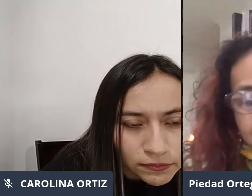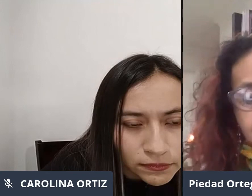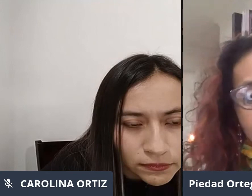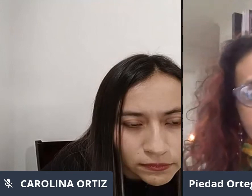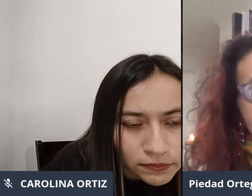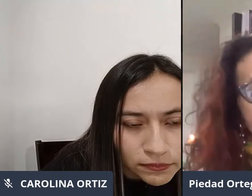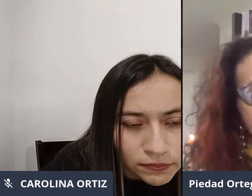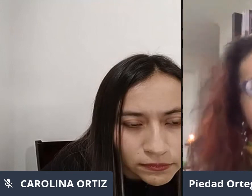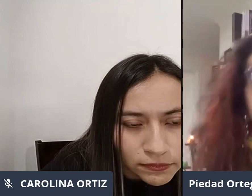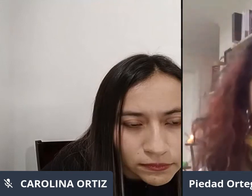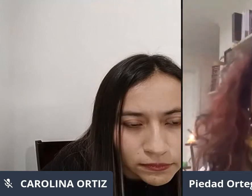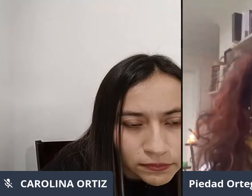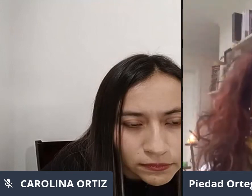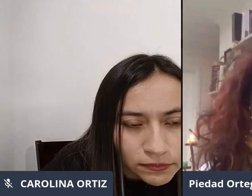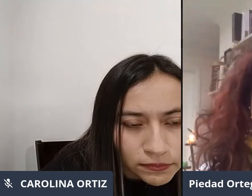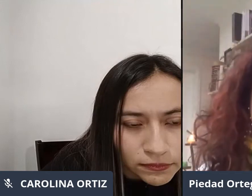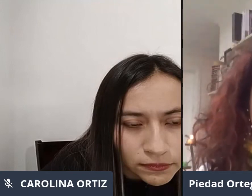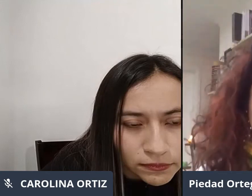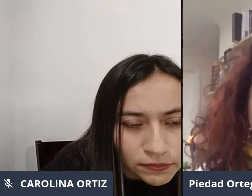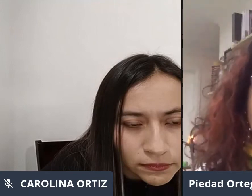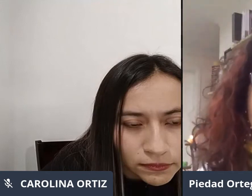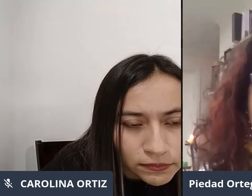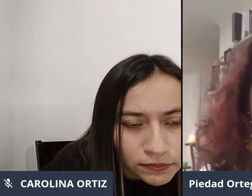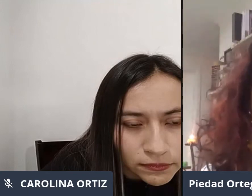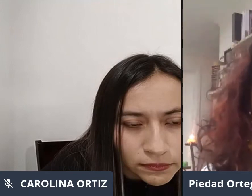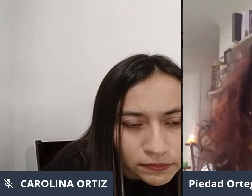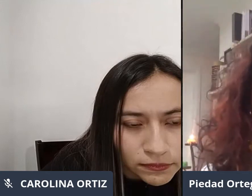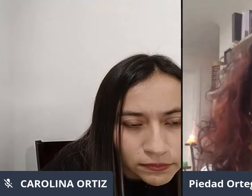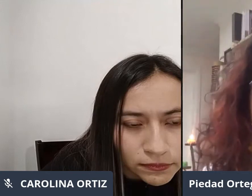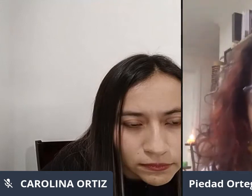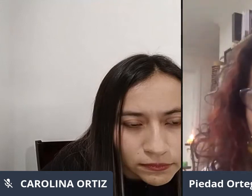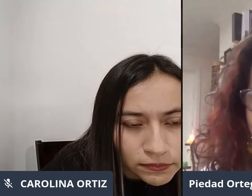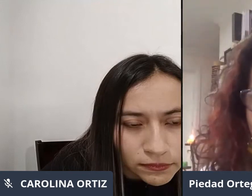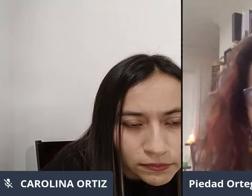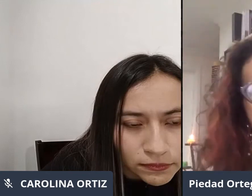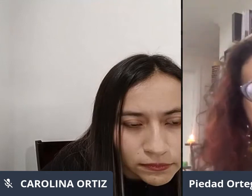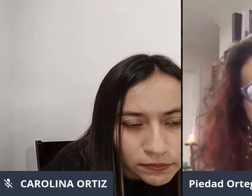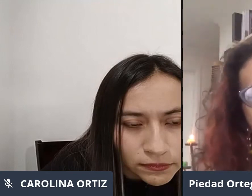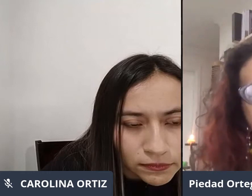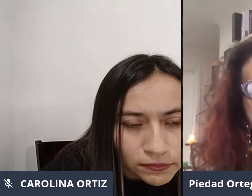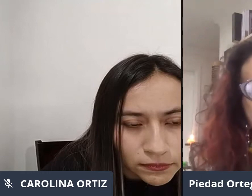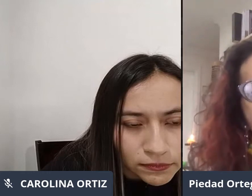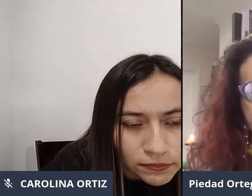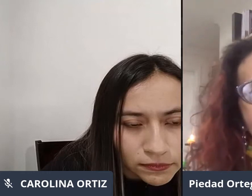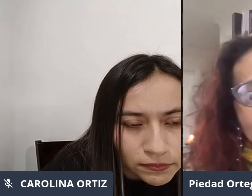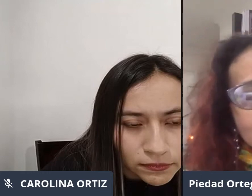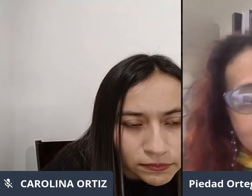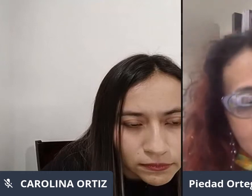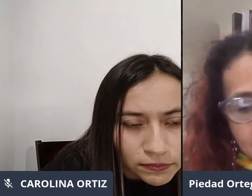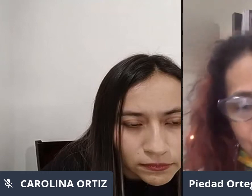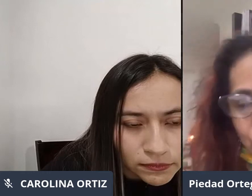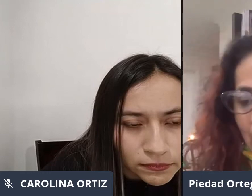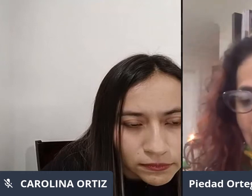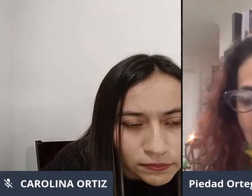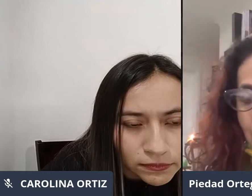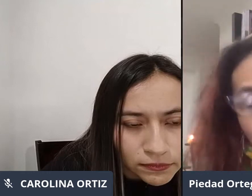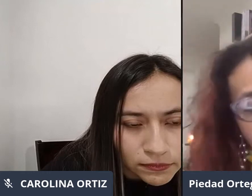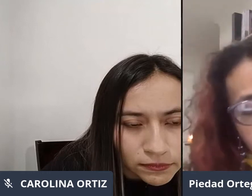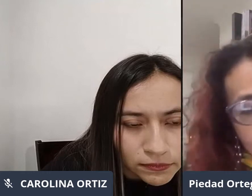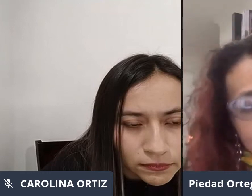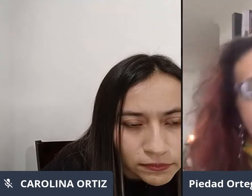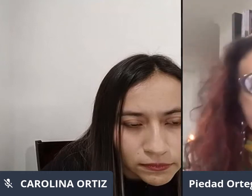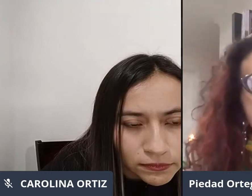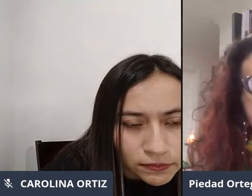crítica dialoga con esta pedagogía latinoamericana que ha construido una arquitectura